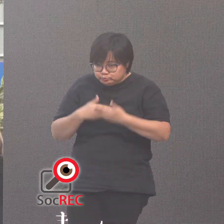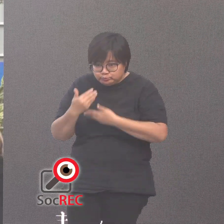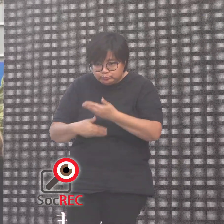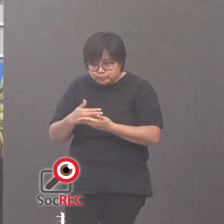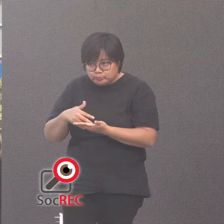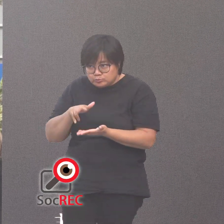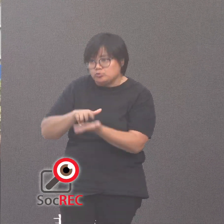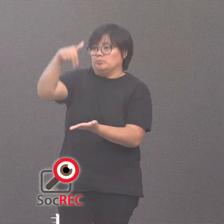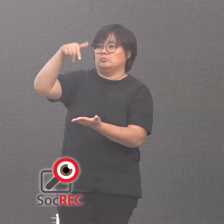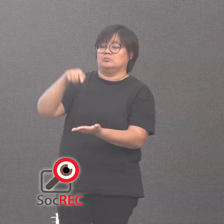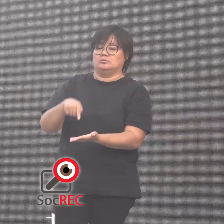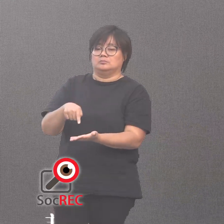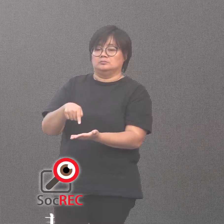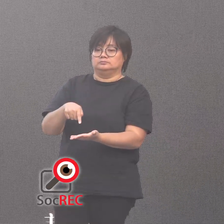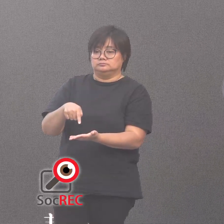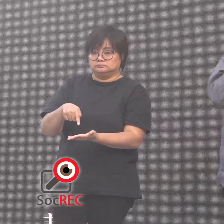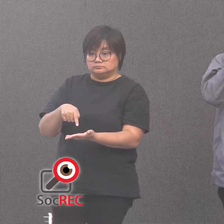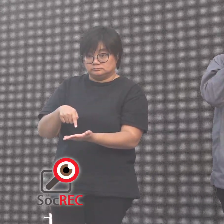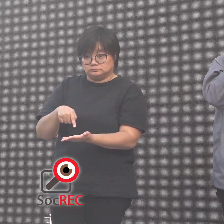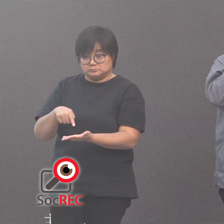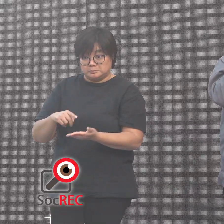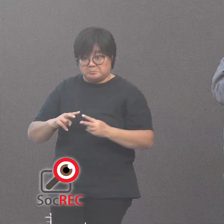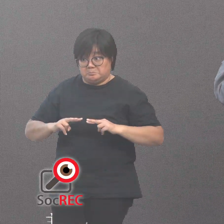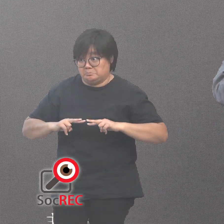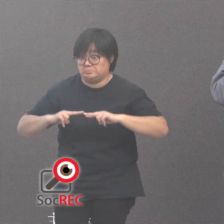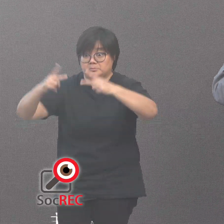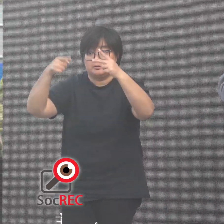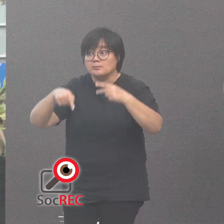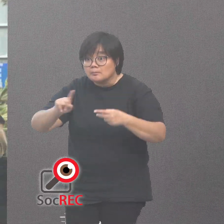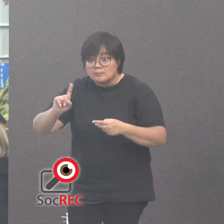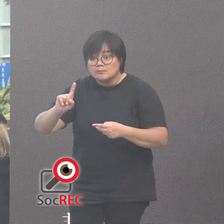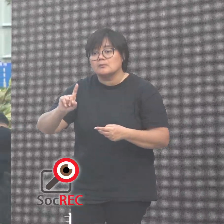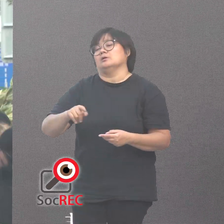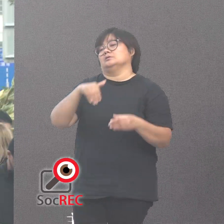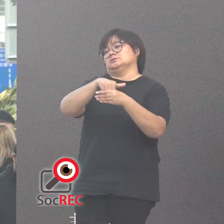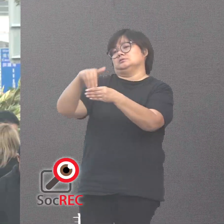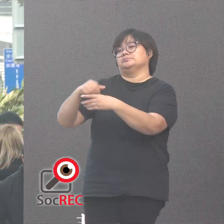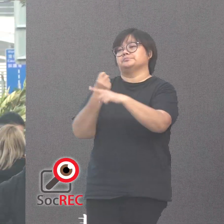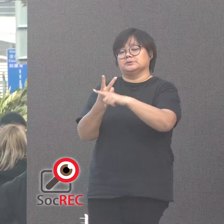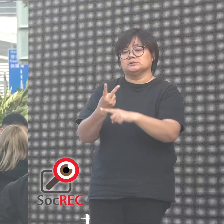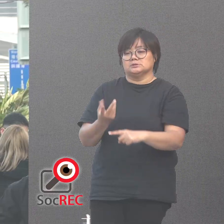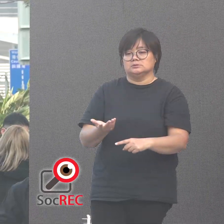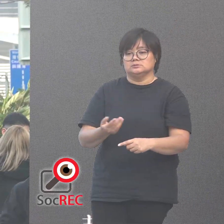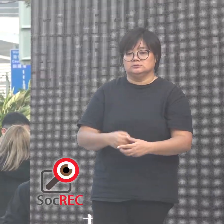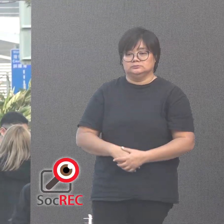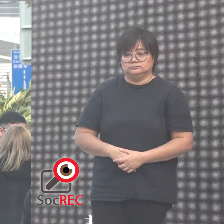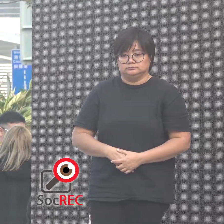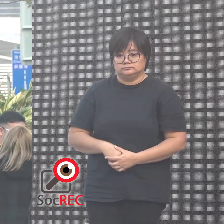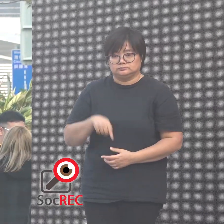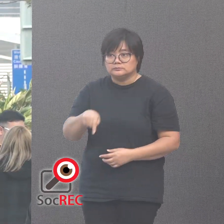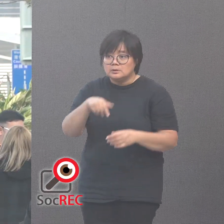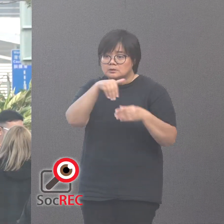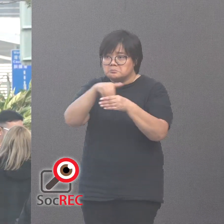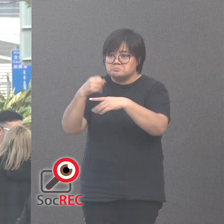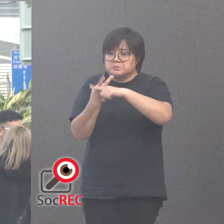們先有了普選。普選對於他們來說就是先獲得了自己的自